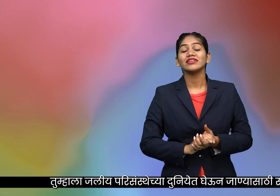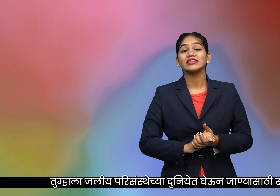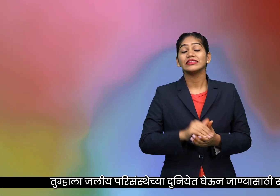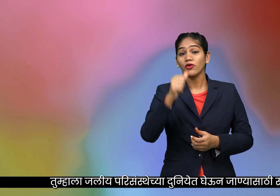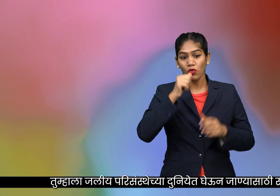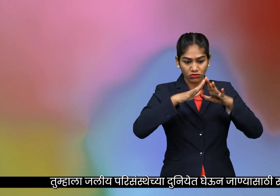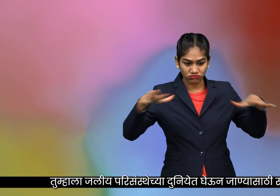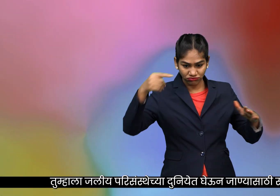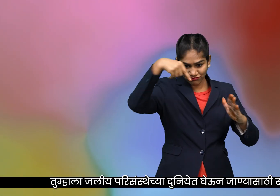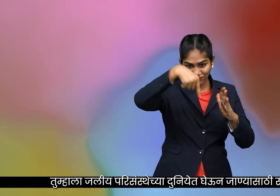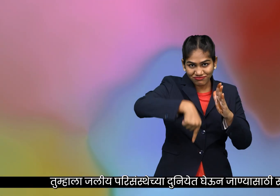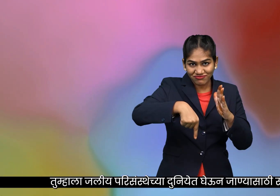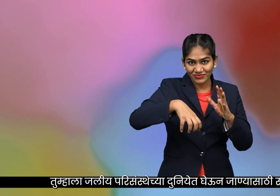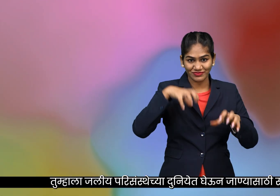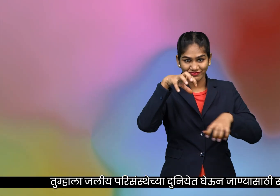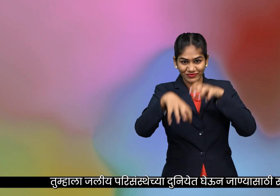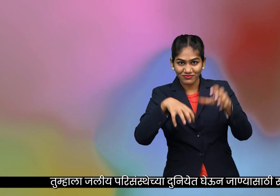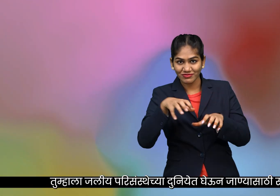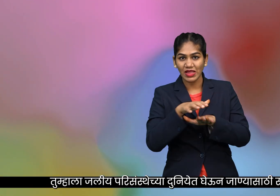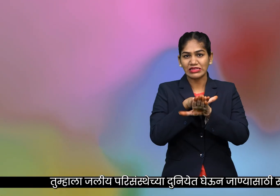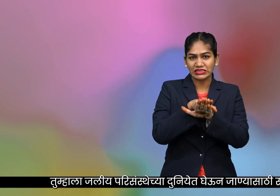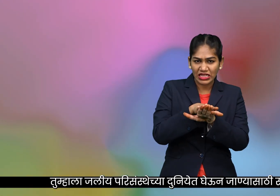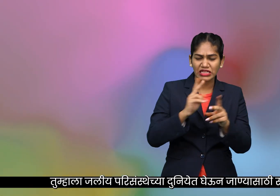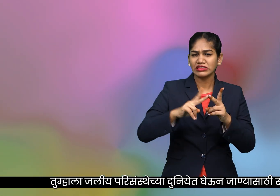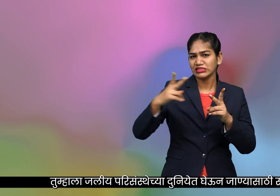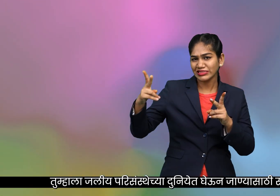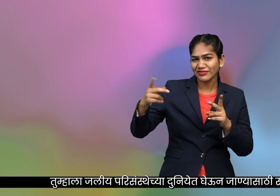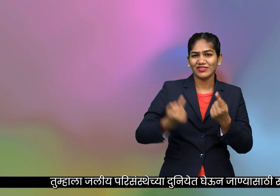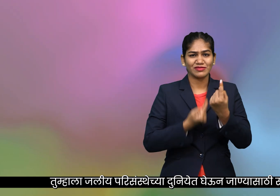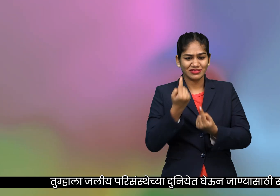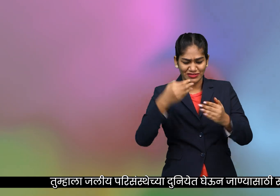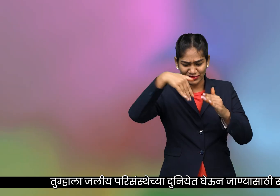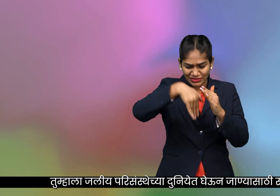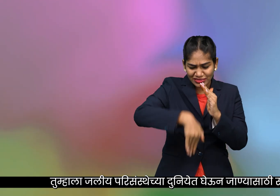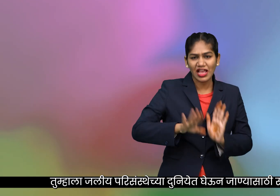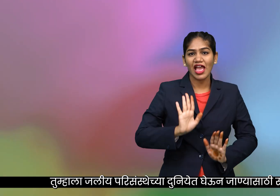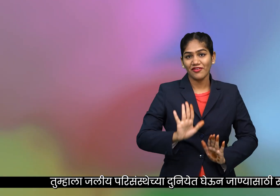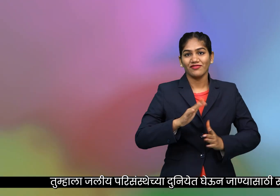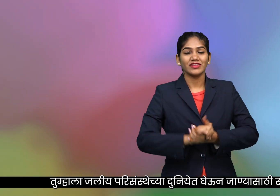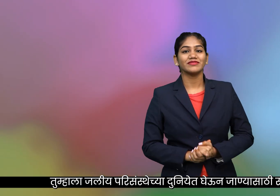परिस्थितीच्या दुनियेत घेऊन जाण्यासाठी सज्ज झाली आहे.